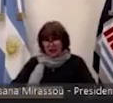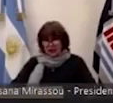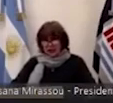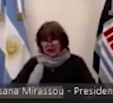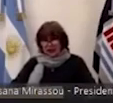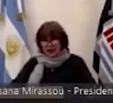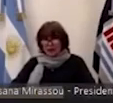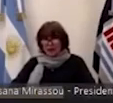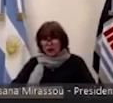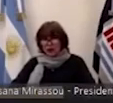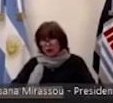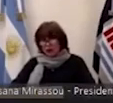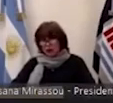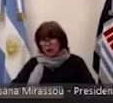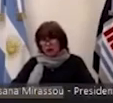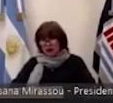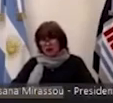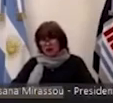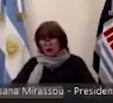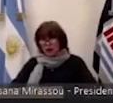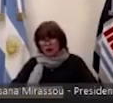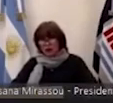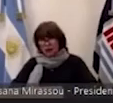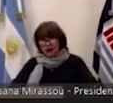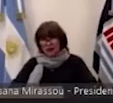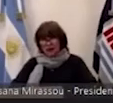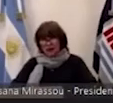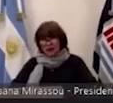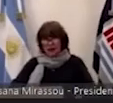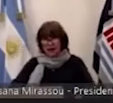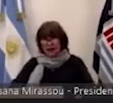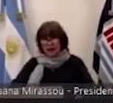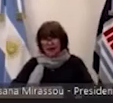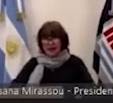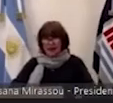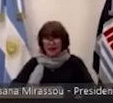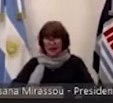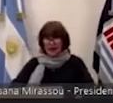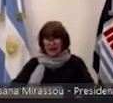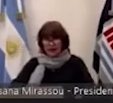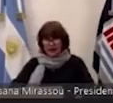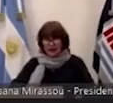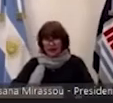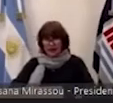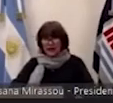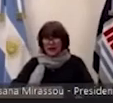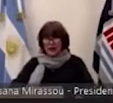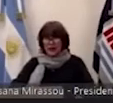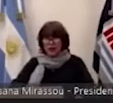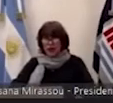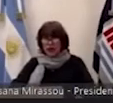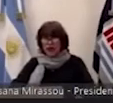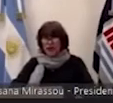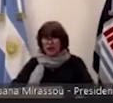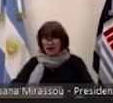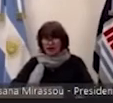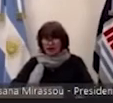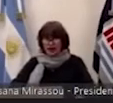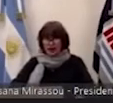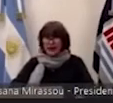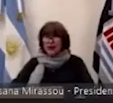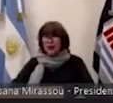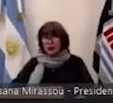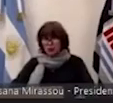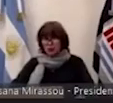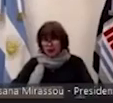coexistencia del ámbito productivo y doméstico en un mismo espacio, las carencias de infraestructura en el medio rural